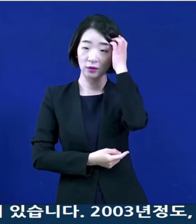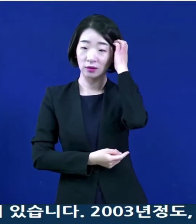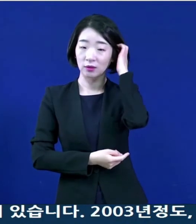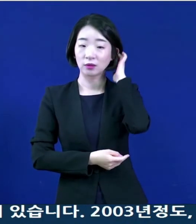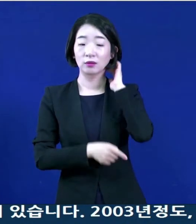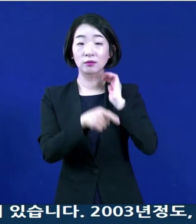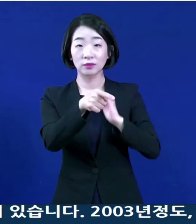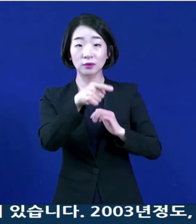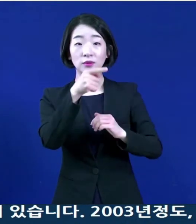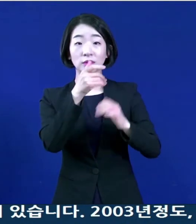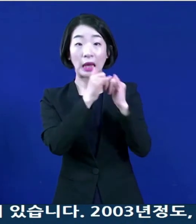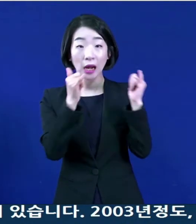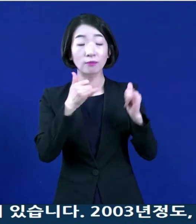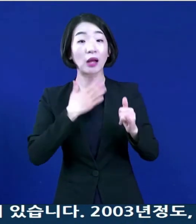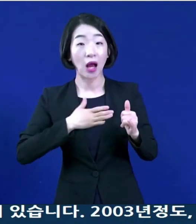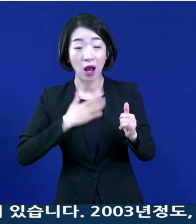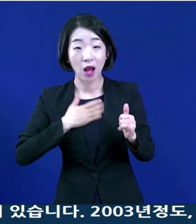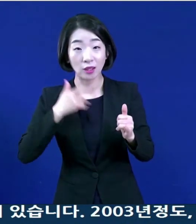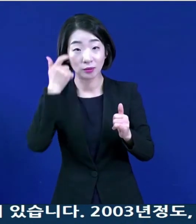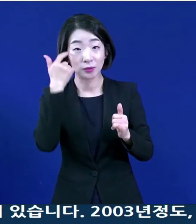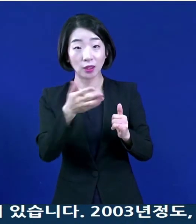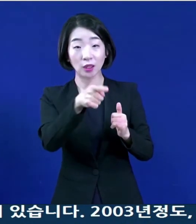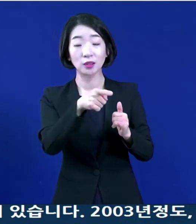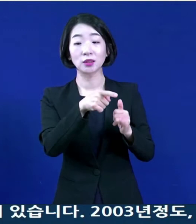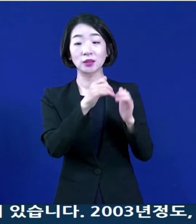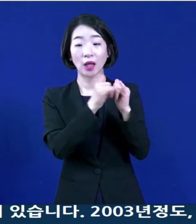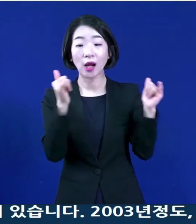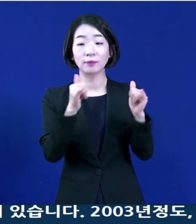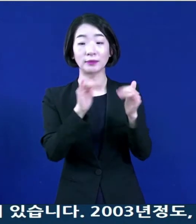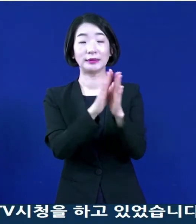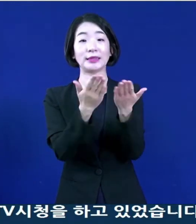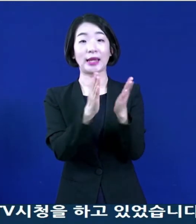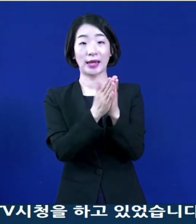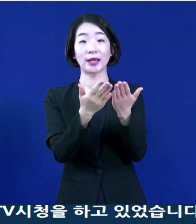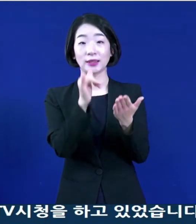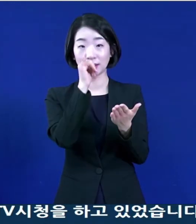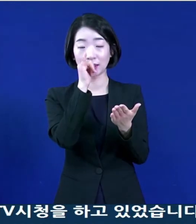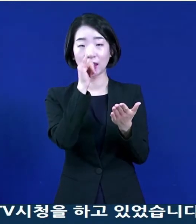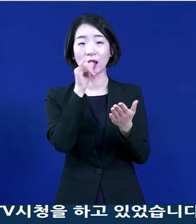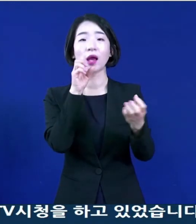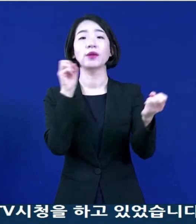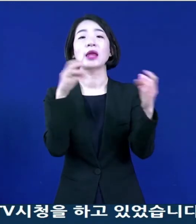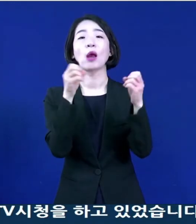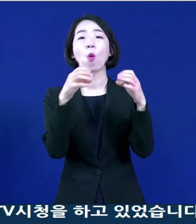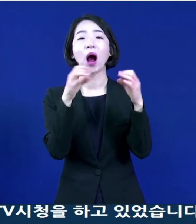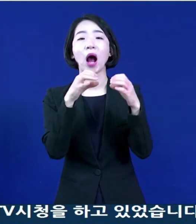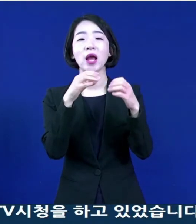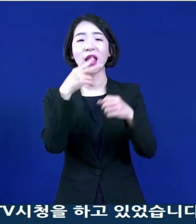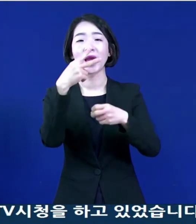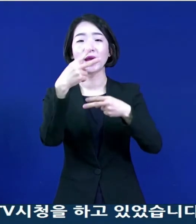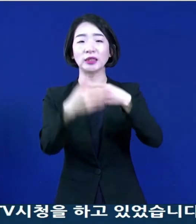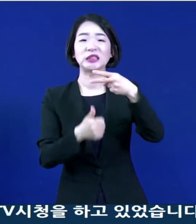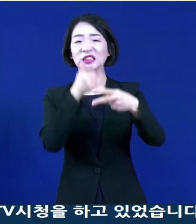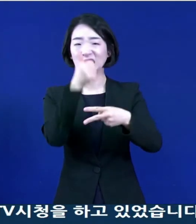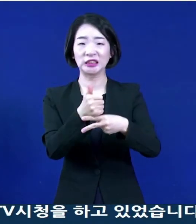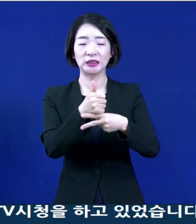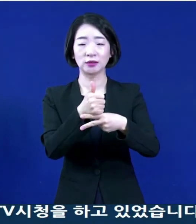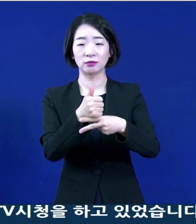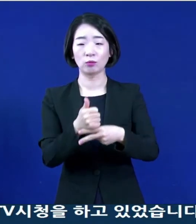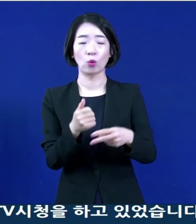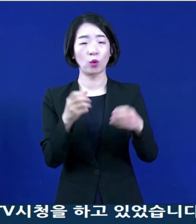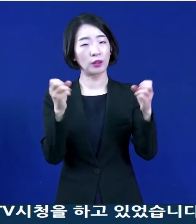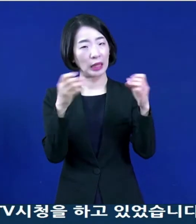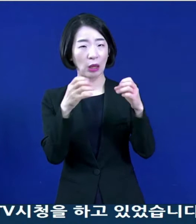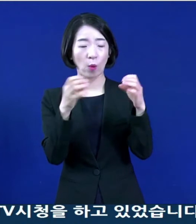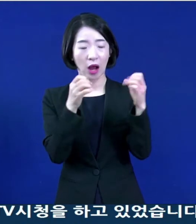요분 아마 뭐 아시는 분 아실까요? 우리말로 이분이 쓴 책이 나왔는데 대화의 신 혹은 뭐 대화의 기술 원리